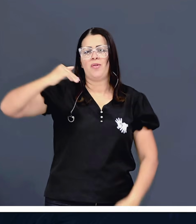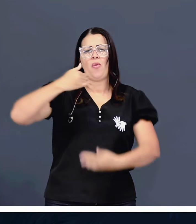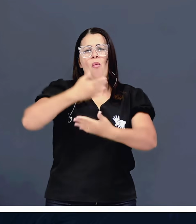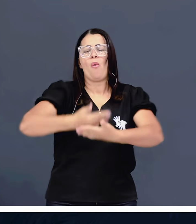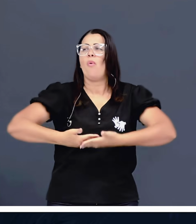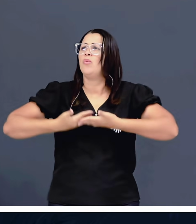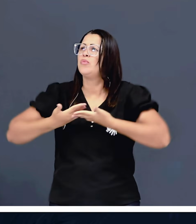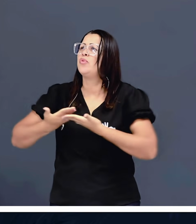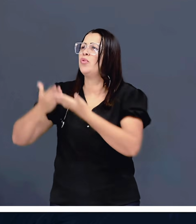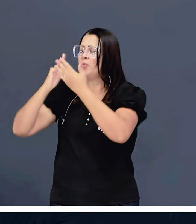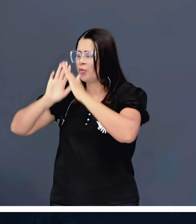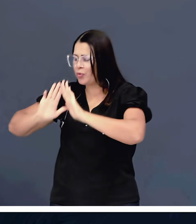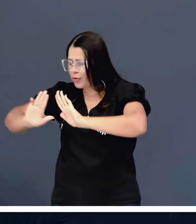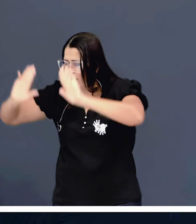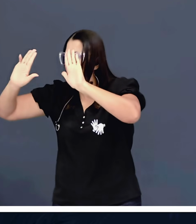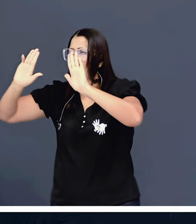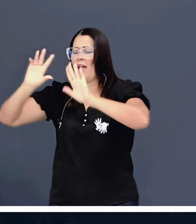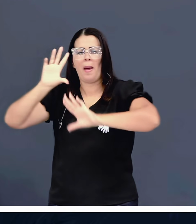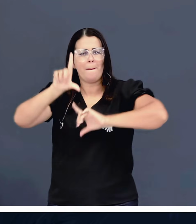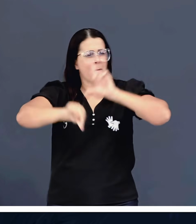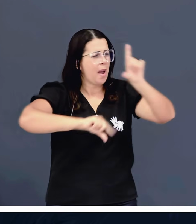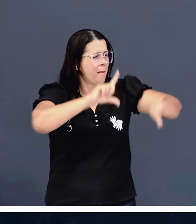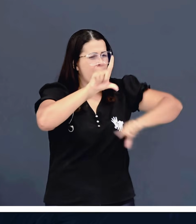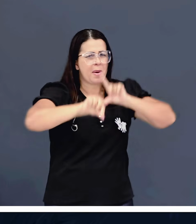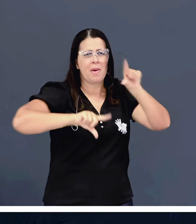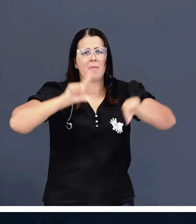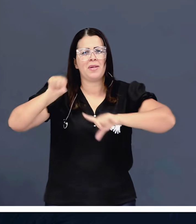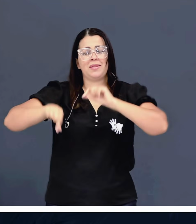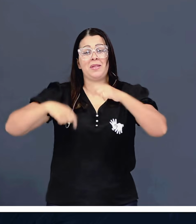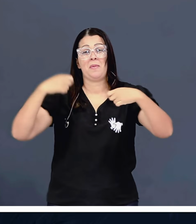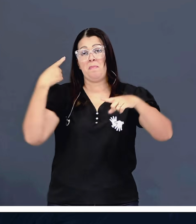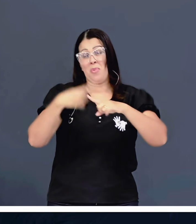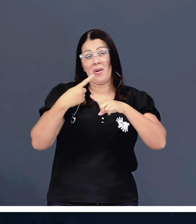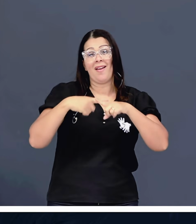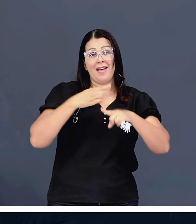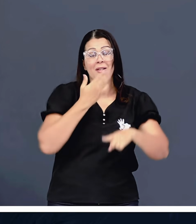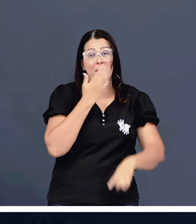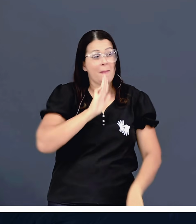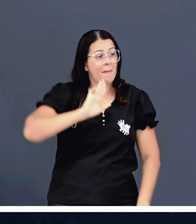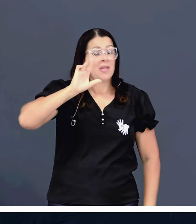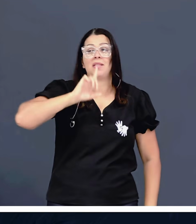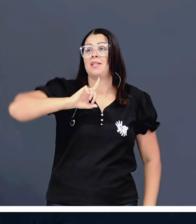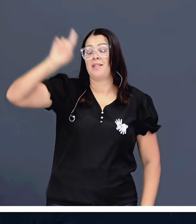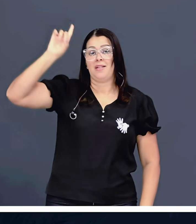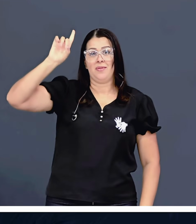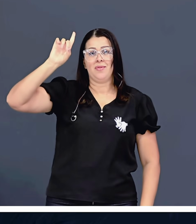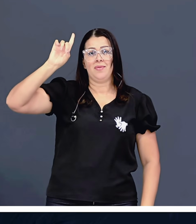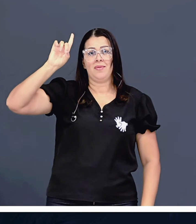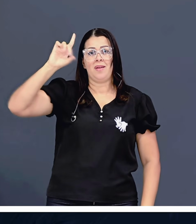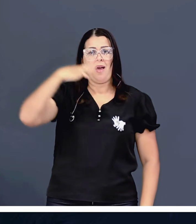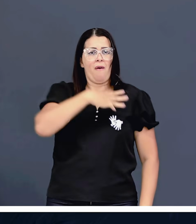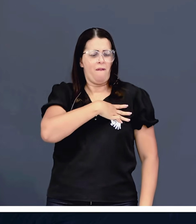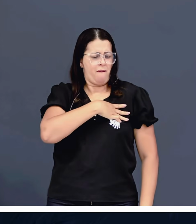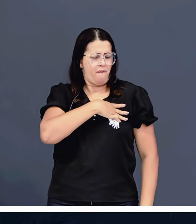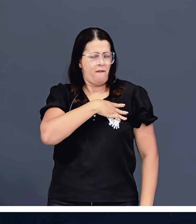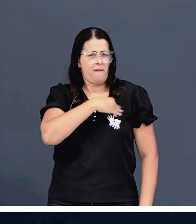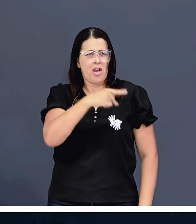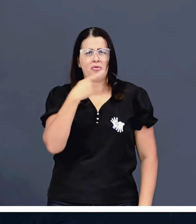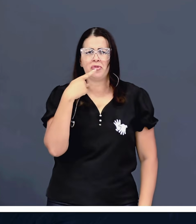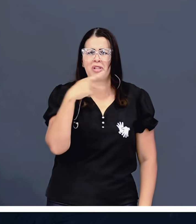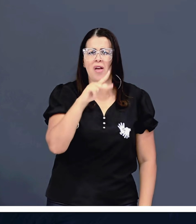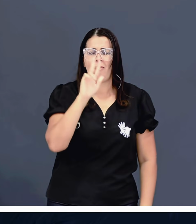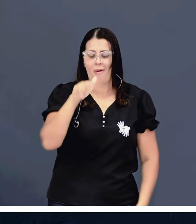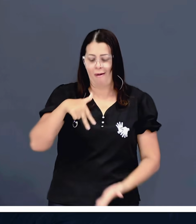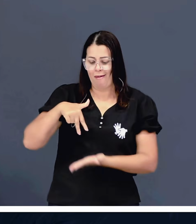braços do Senhor, e o Senhor vai trazer um por um. Porque essa é a promessa. Quem traz um filho para o altar do Senhor, como